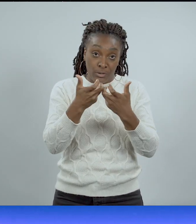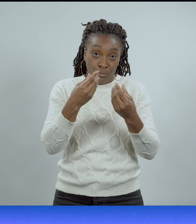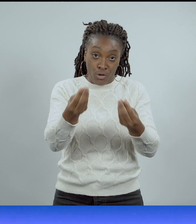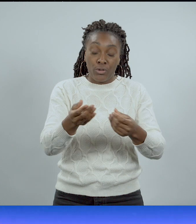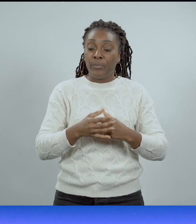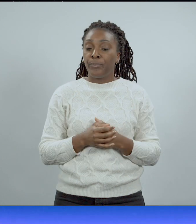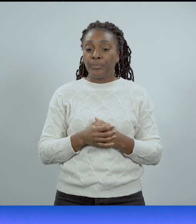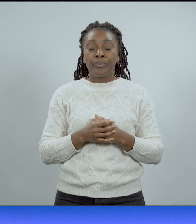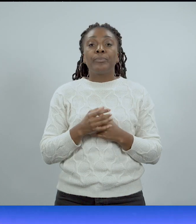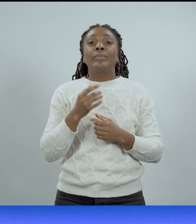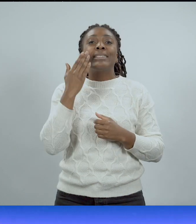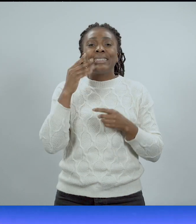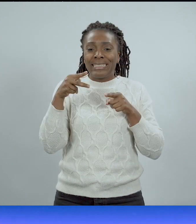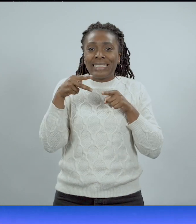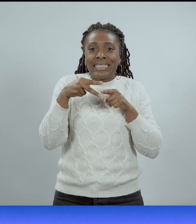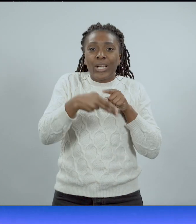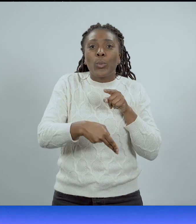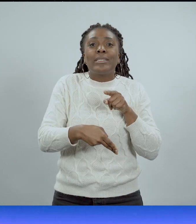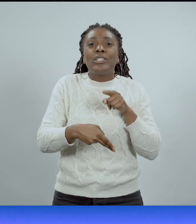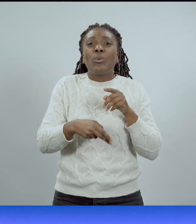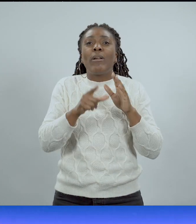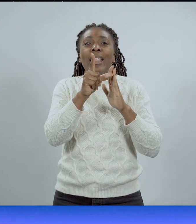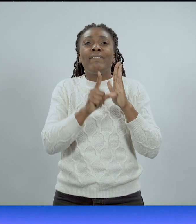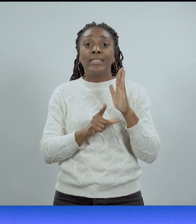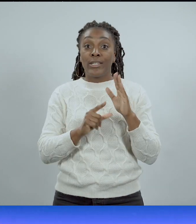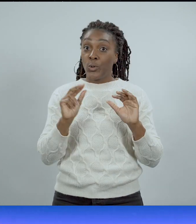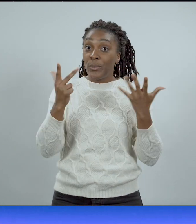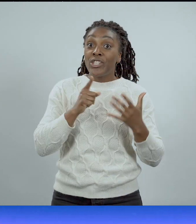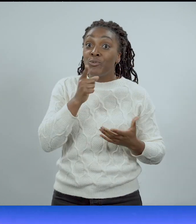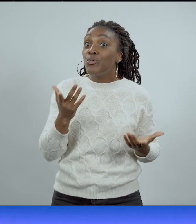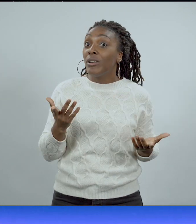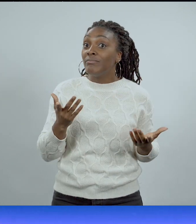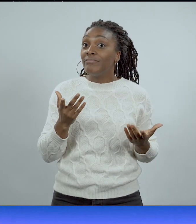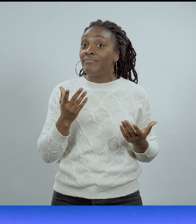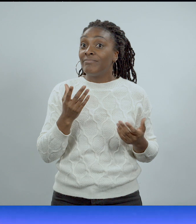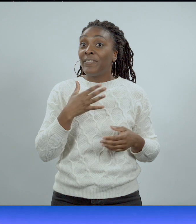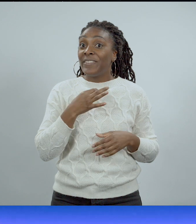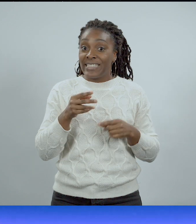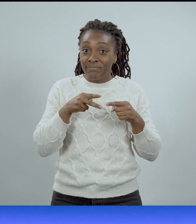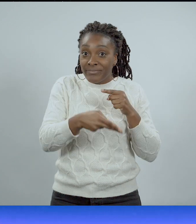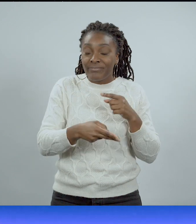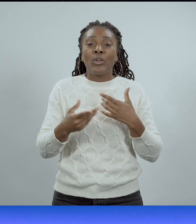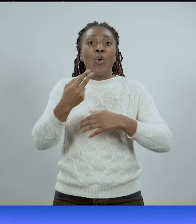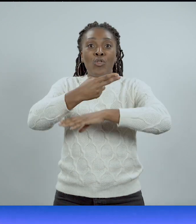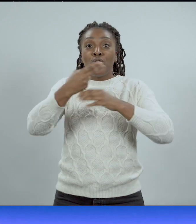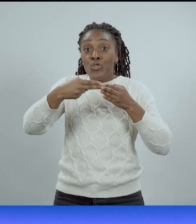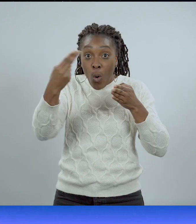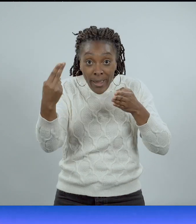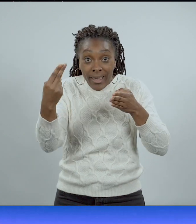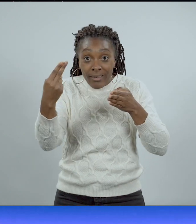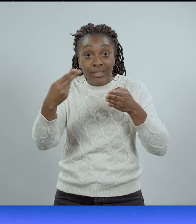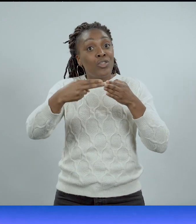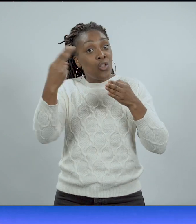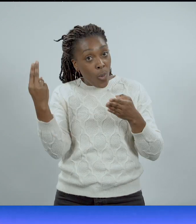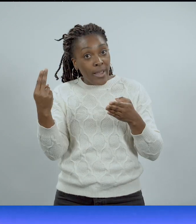déjà parler tout simplement de la circoncision dans Lévitique qui a lieu le 8e jour. On peut parler aussi de Noé